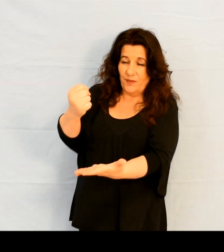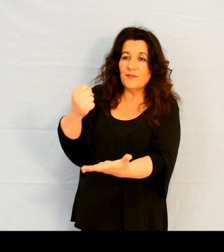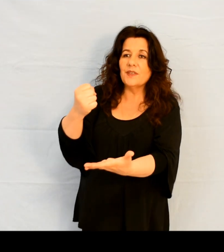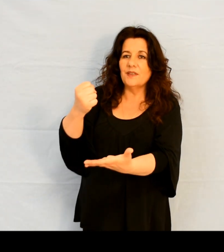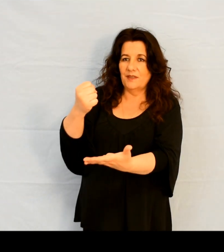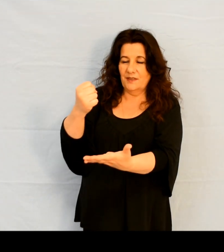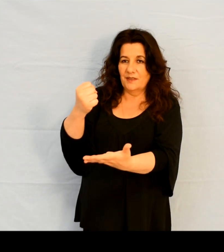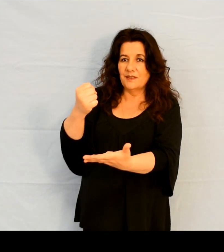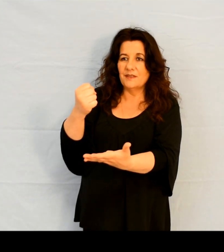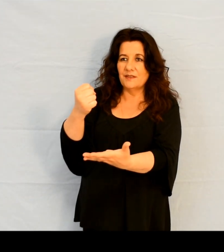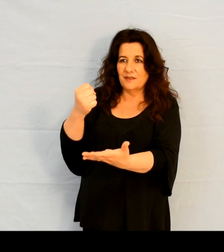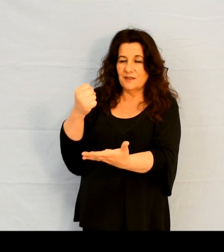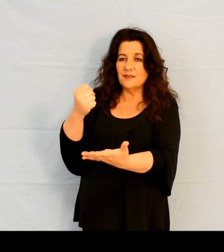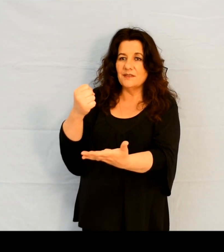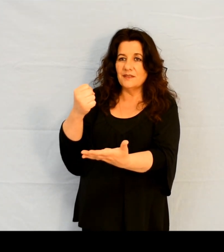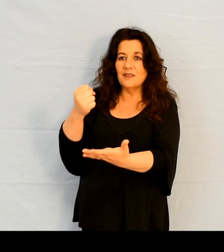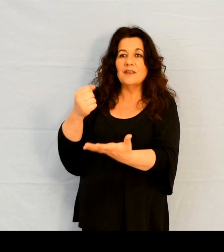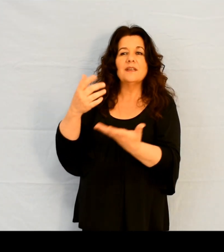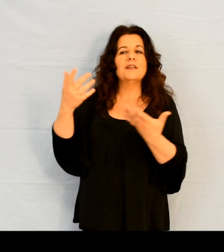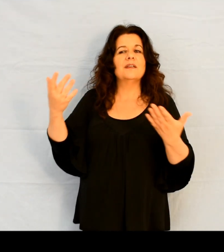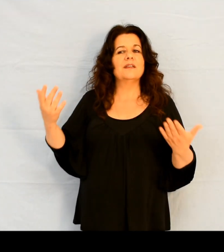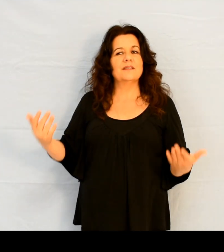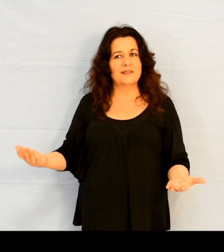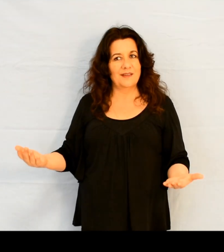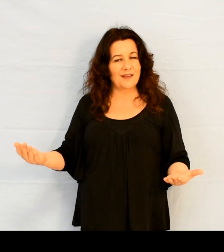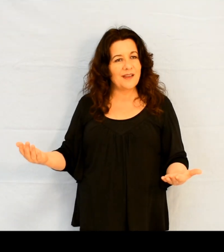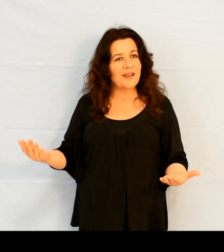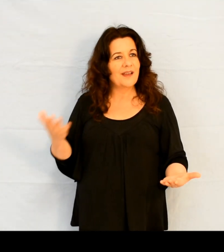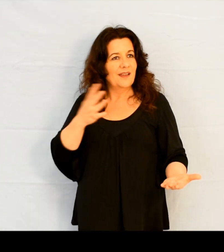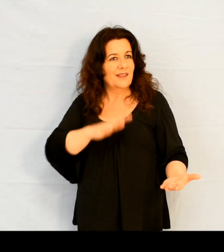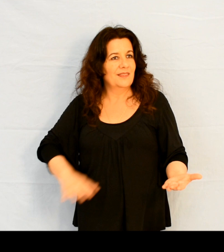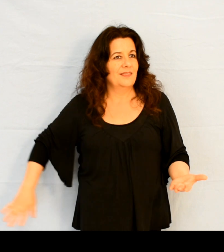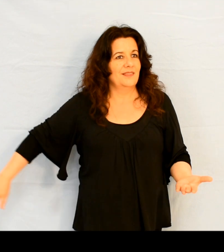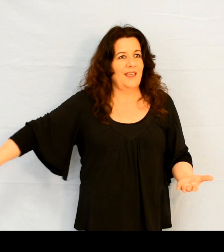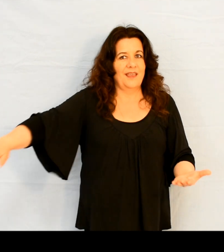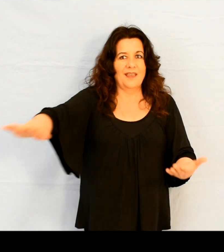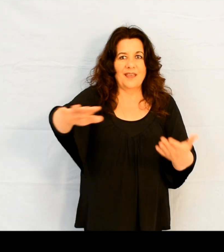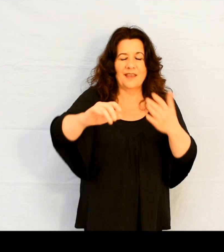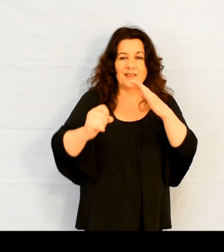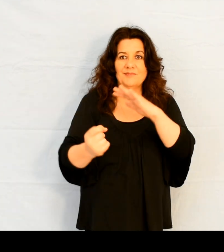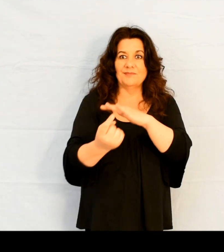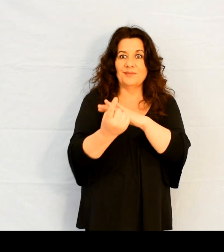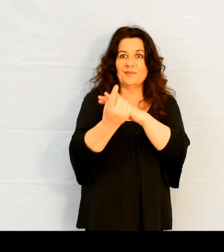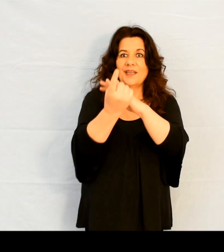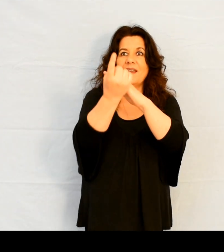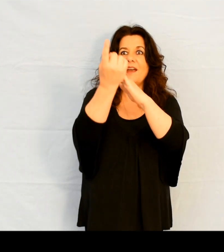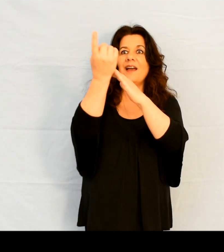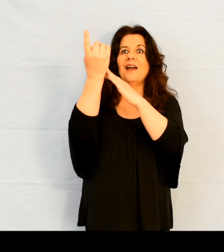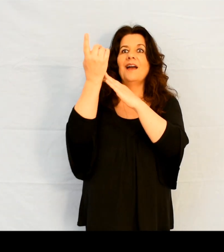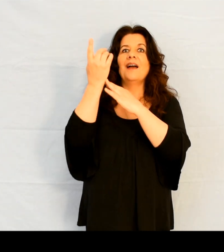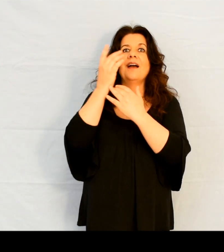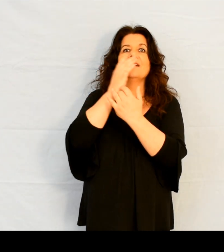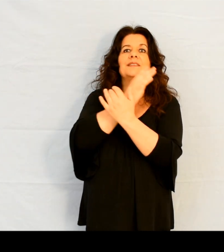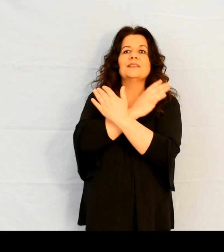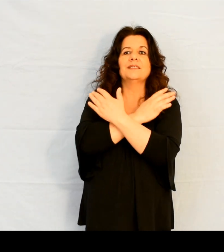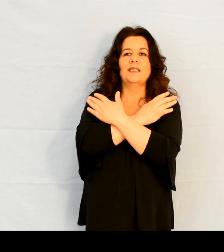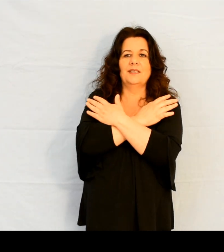Ainsi, la sagesse est apparue sur la terre, elle a vécu parmi les hommes.